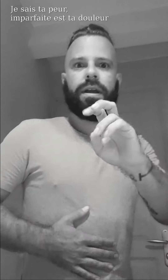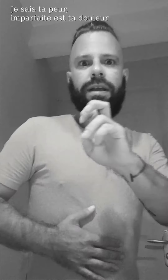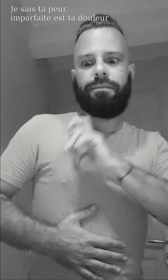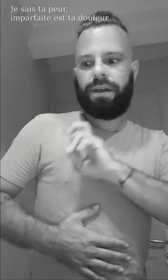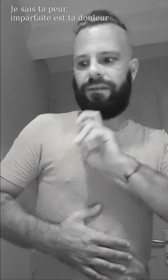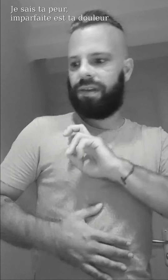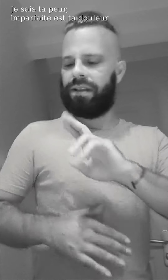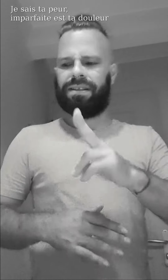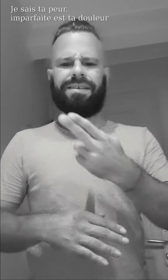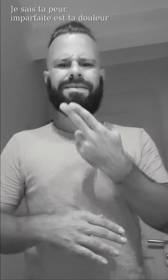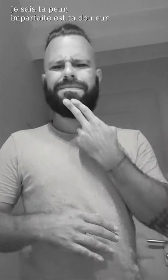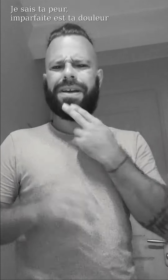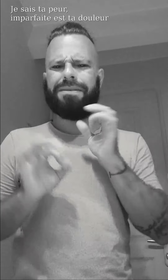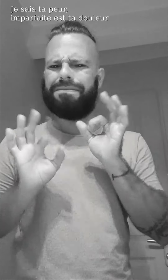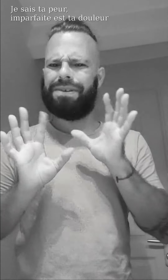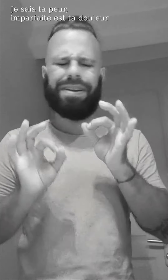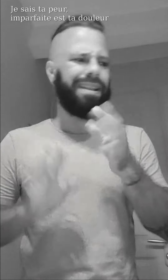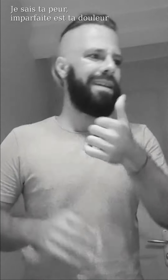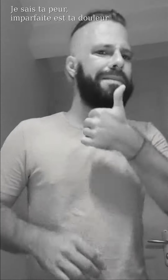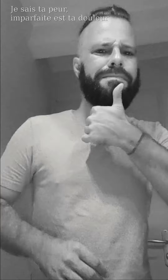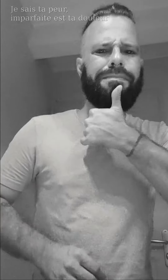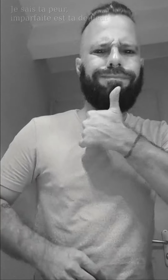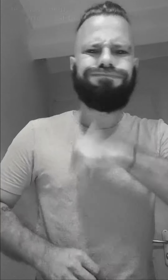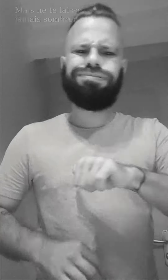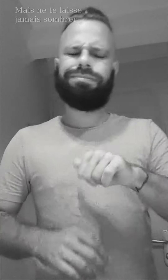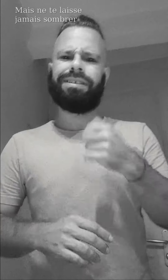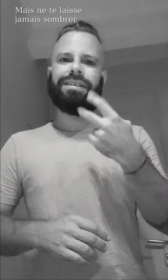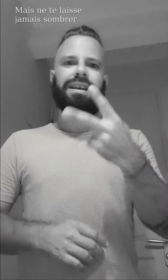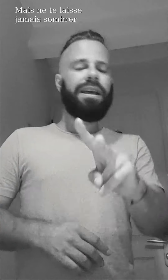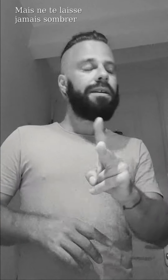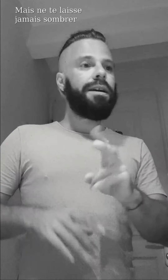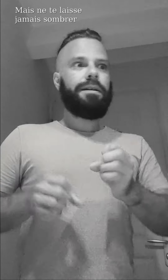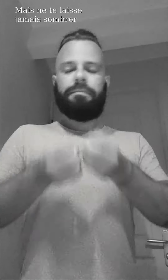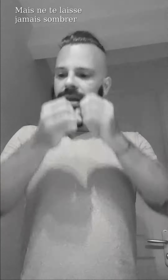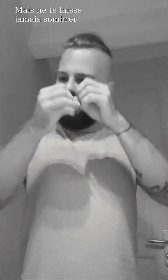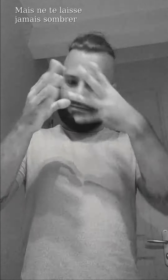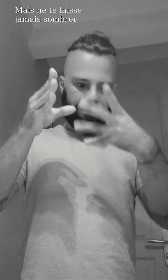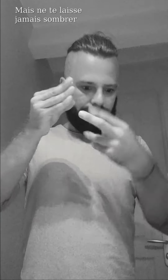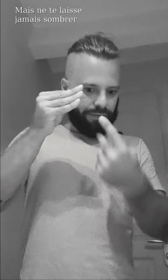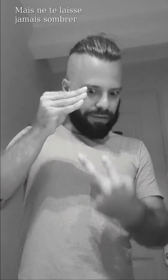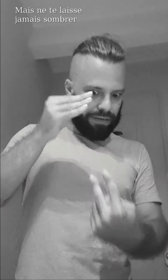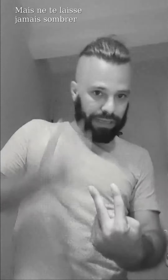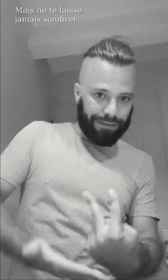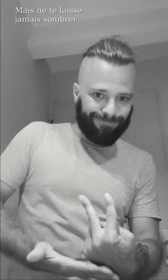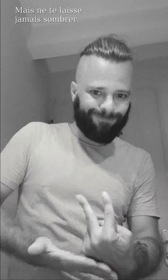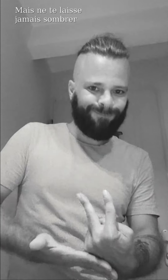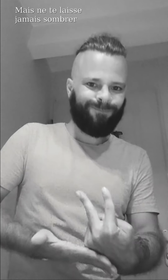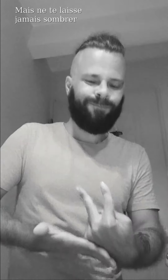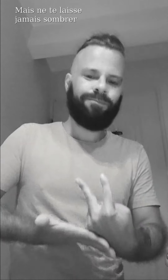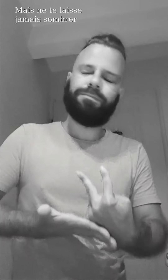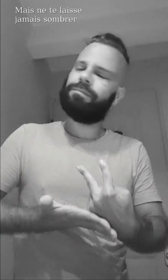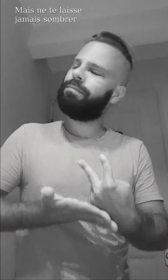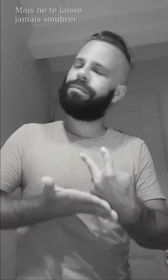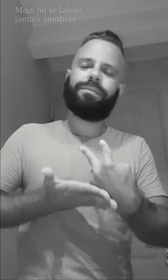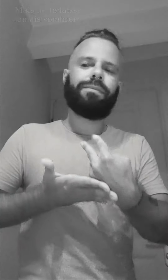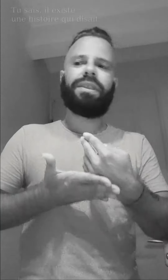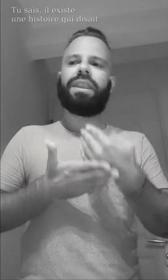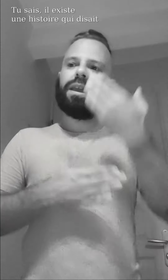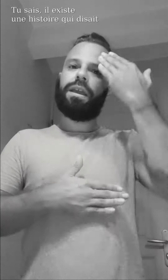peur imparfaite et ta douleur, mais ne te laisse jamais sombrer. Tu